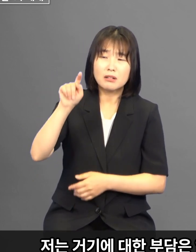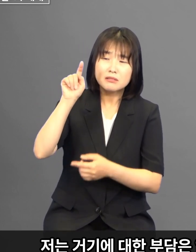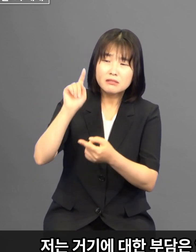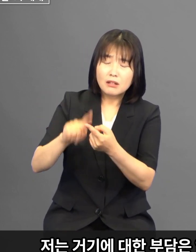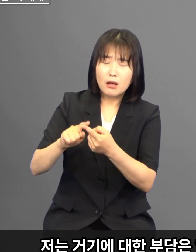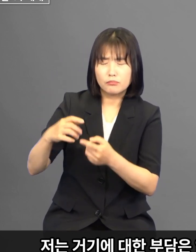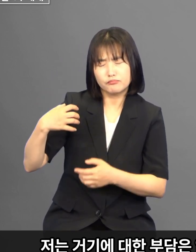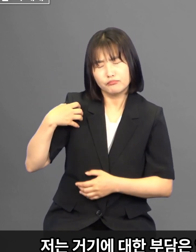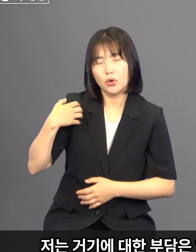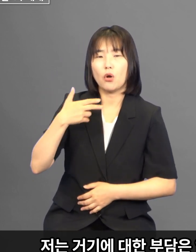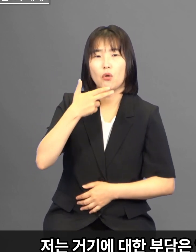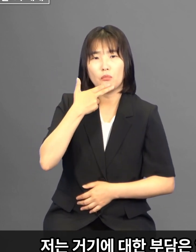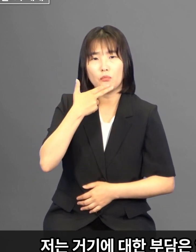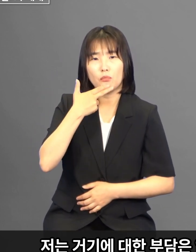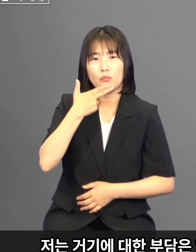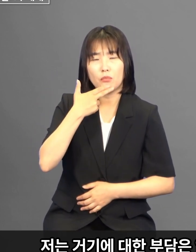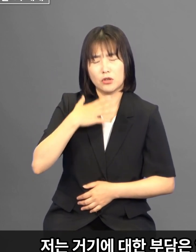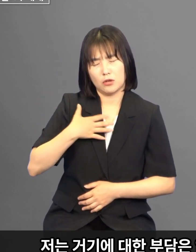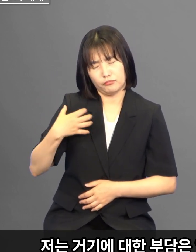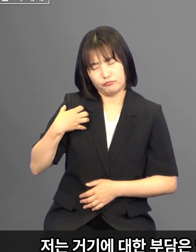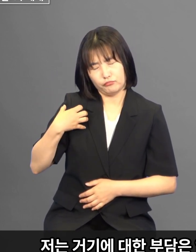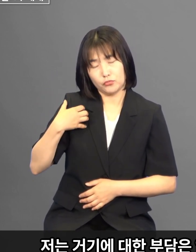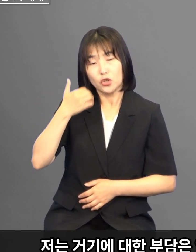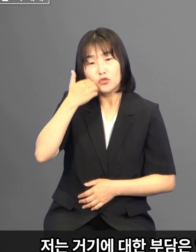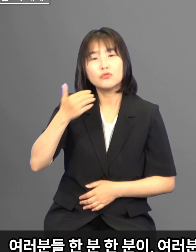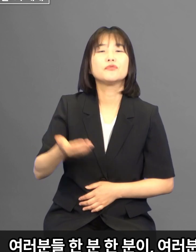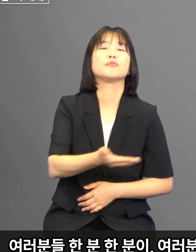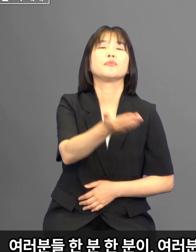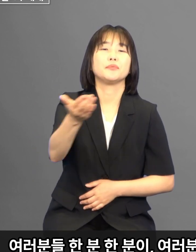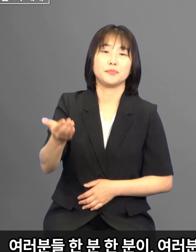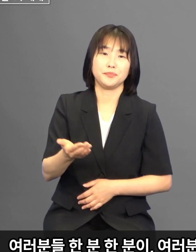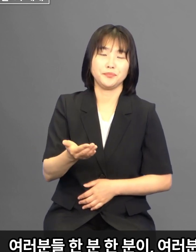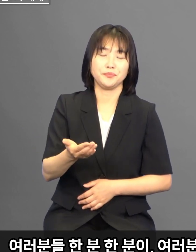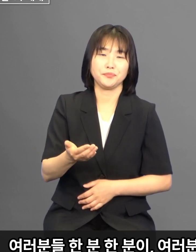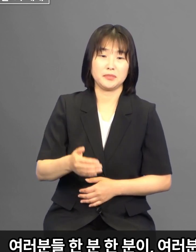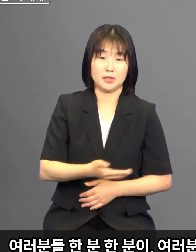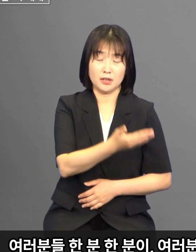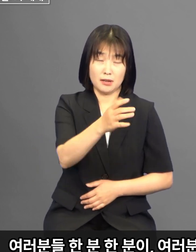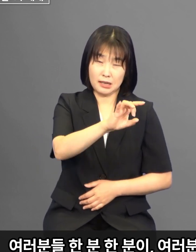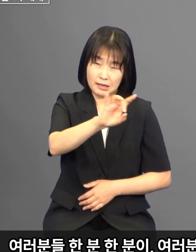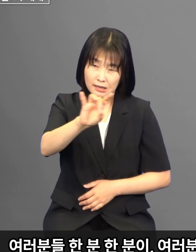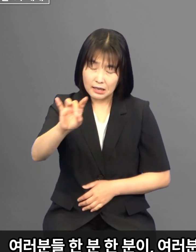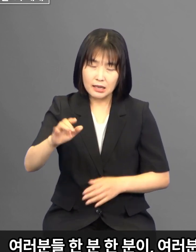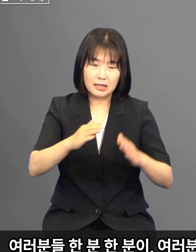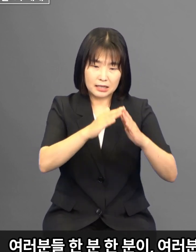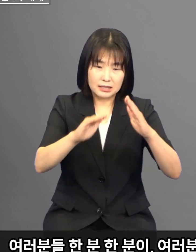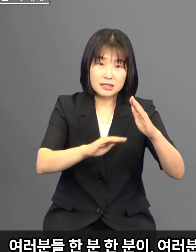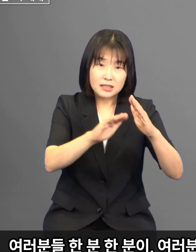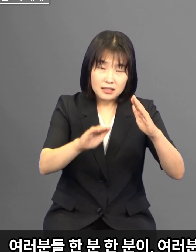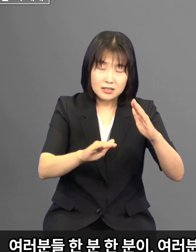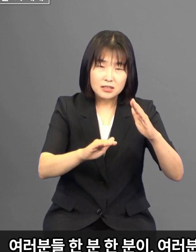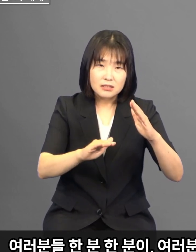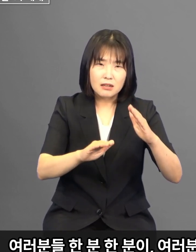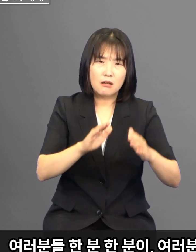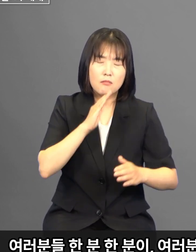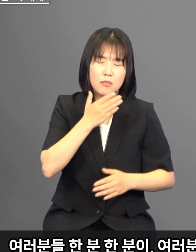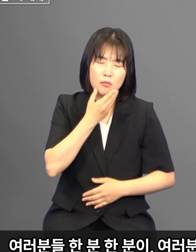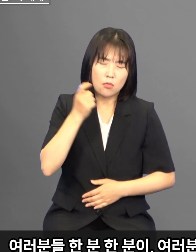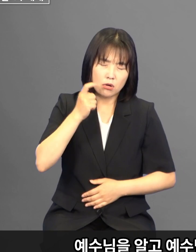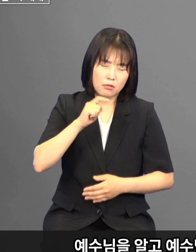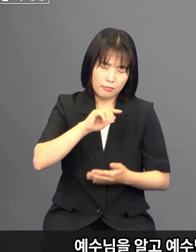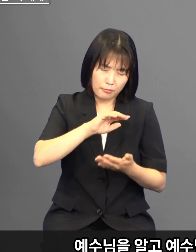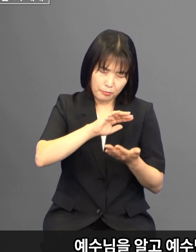없어요. 저의 부담은 여러분들입니다. 여러분들이 한 분 한 분이, 여러분들의 가정이 정말 복음으로